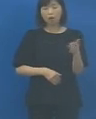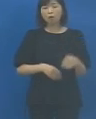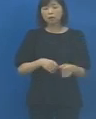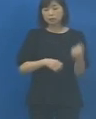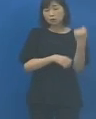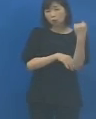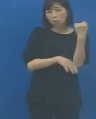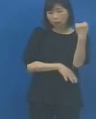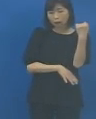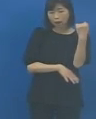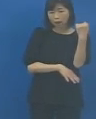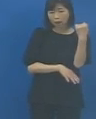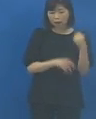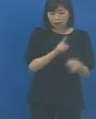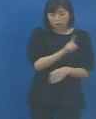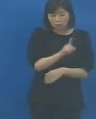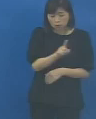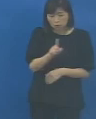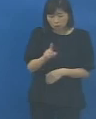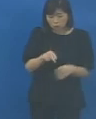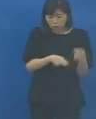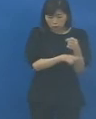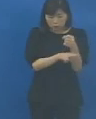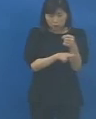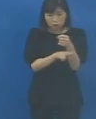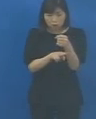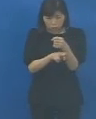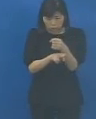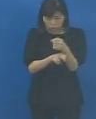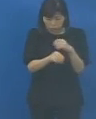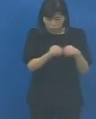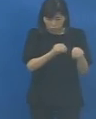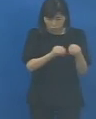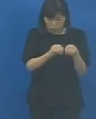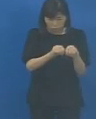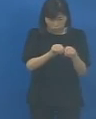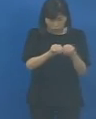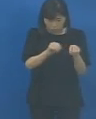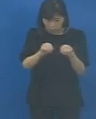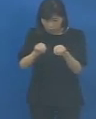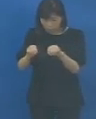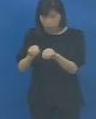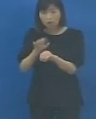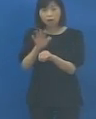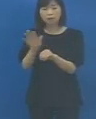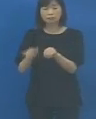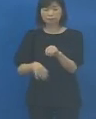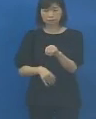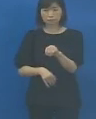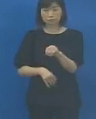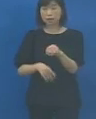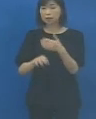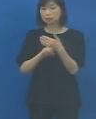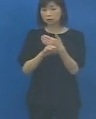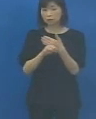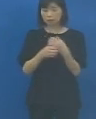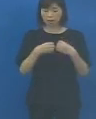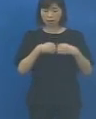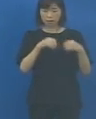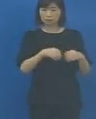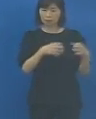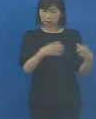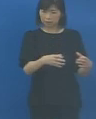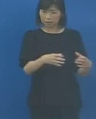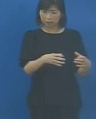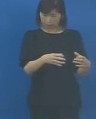一つ一つの、ウイルスがですね動いていまして、でこれが、例えばクラスターで爆発的に広